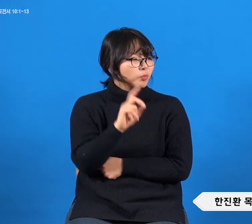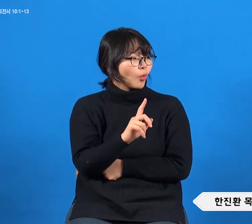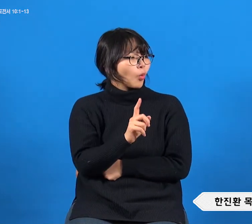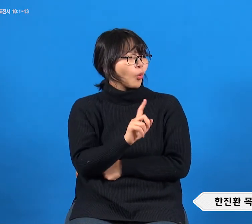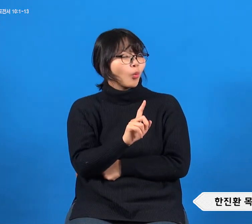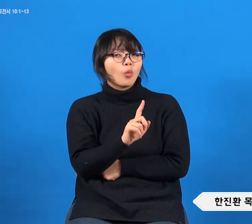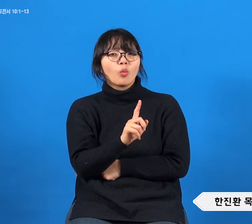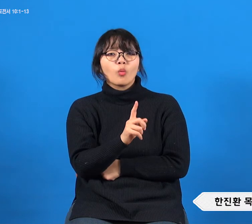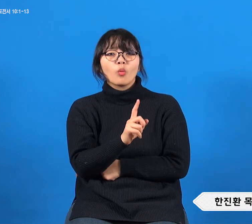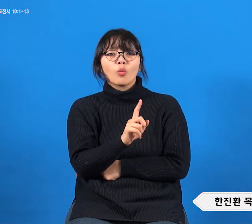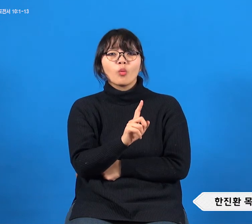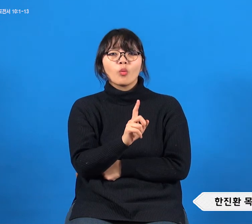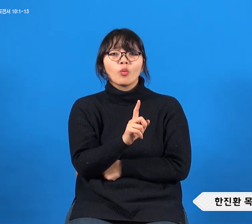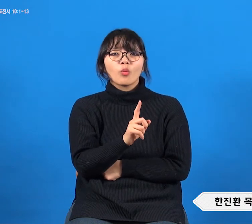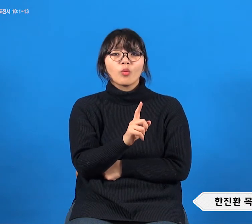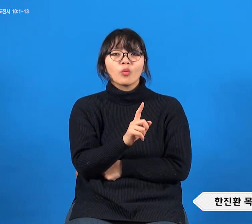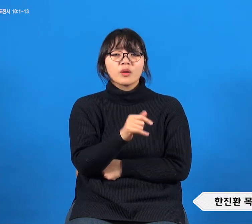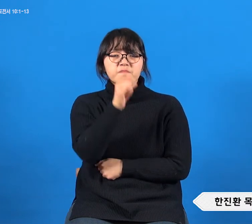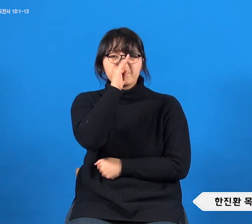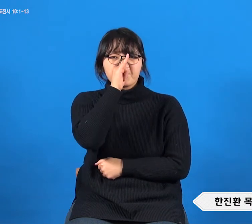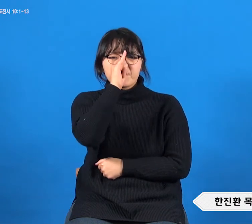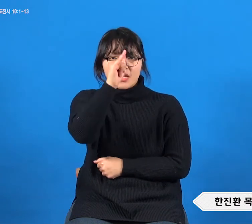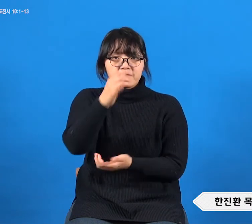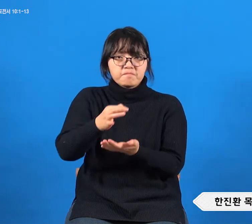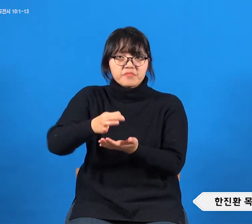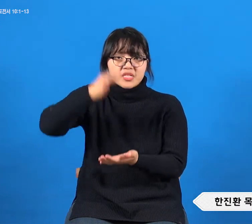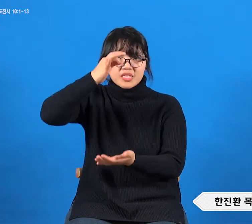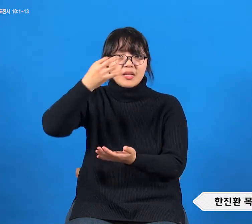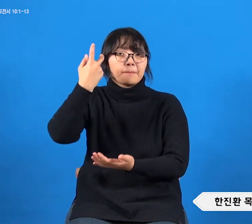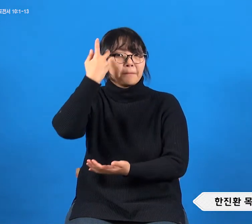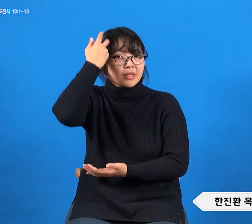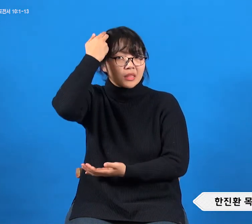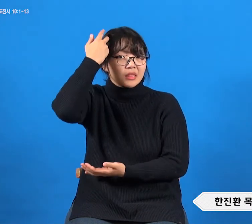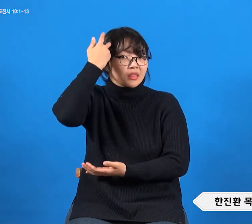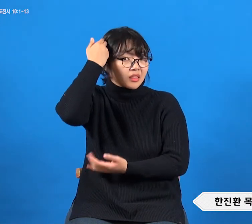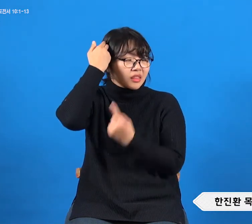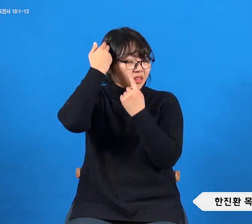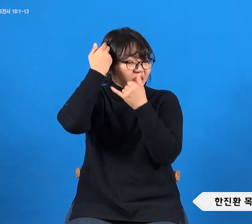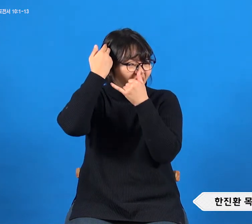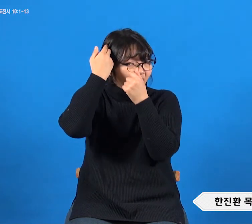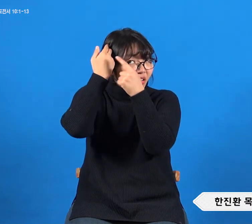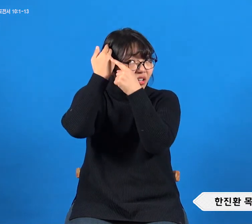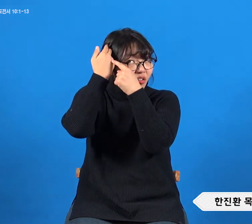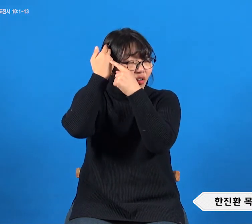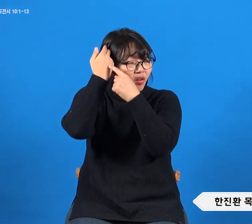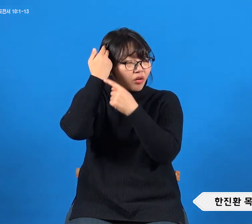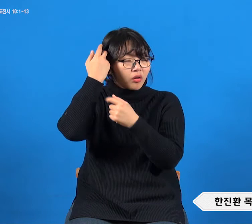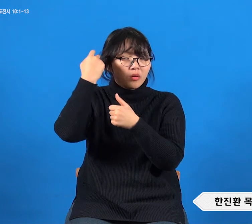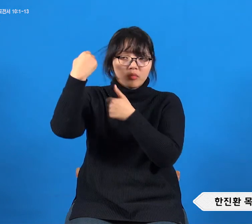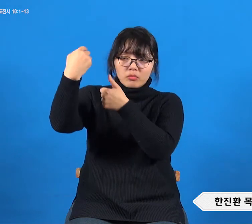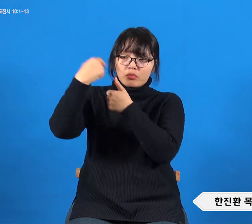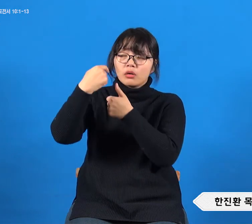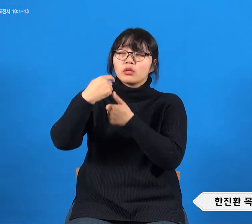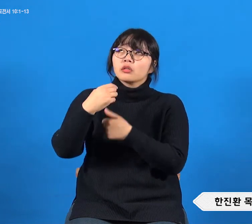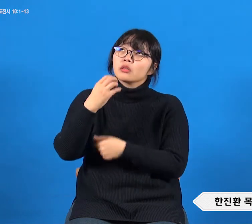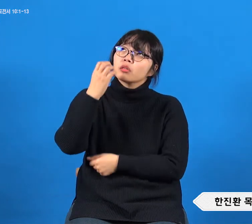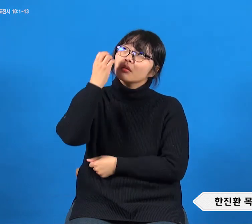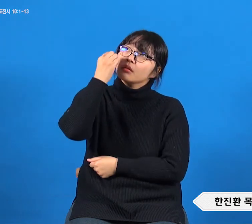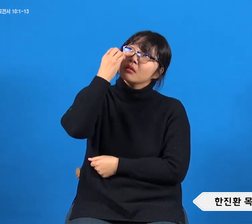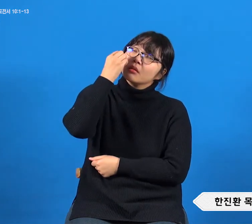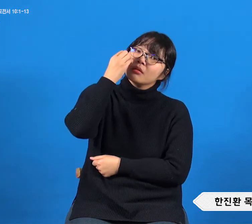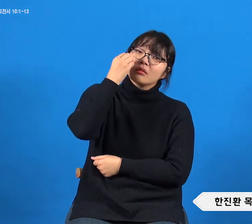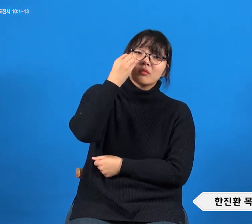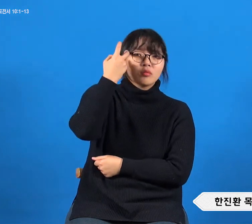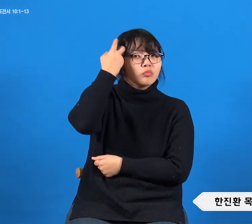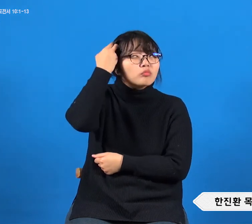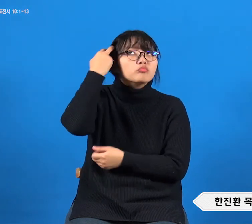비싼 머리핀을 꽂고 다니는데 성령께서 그걸 지적을 하시는 것입니다. 이 사람이 이 머리핀 하나가